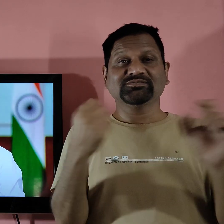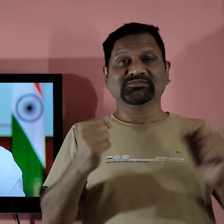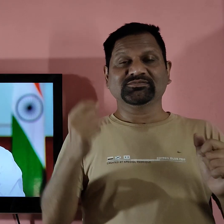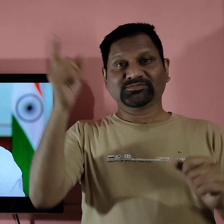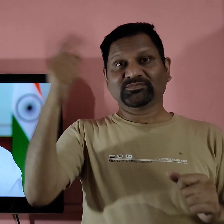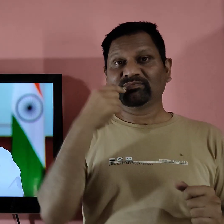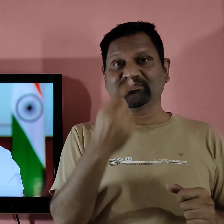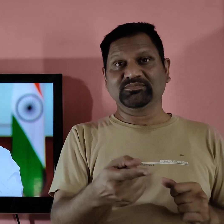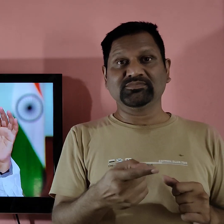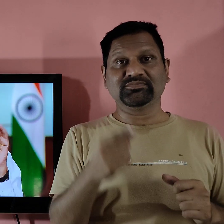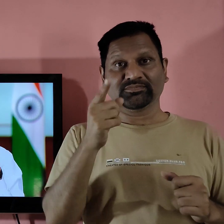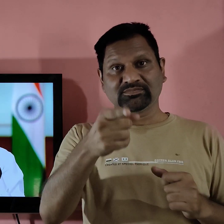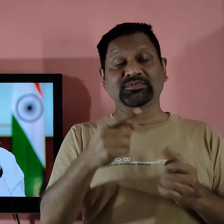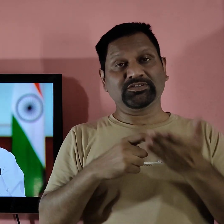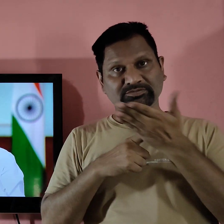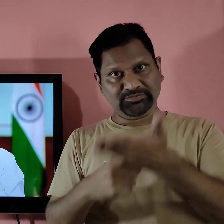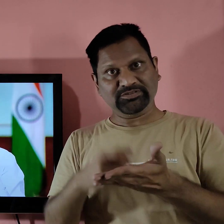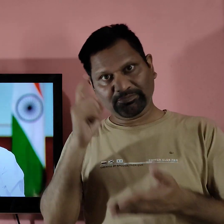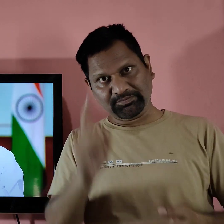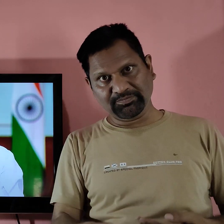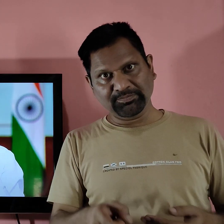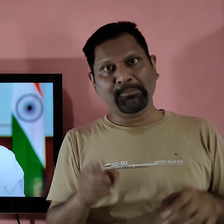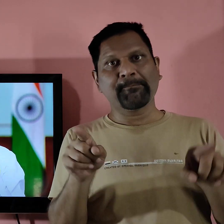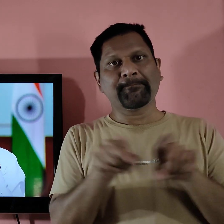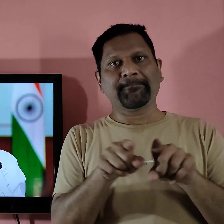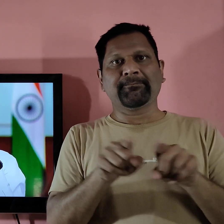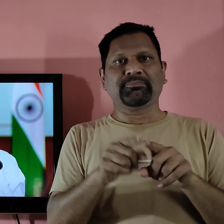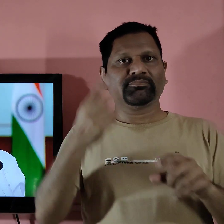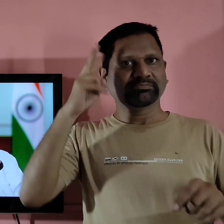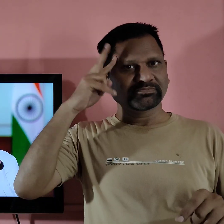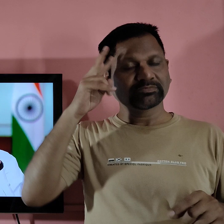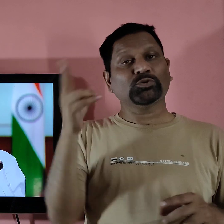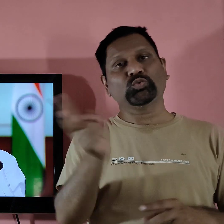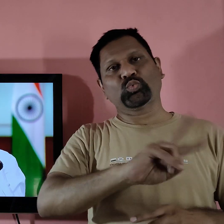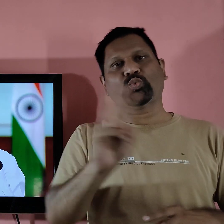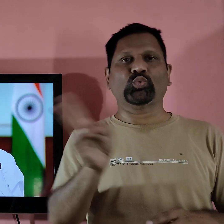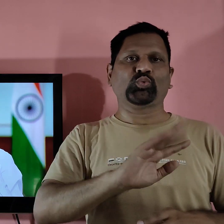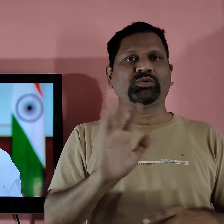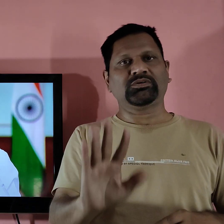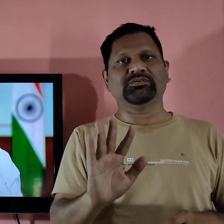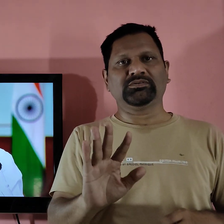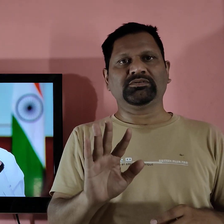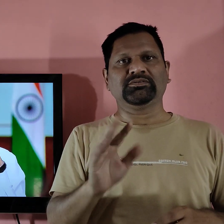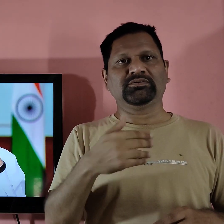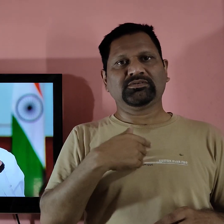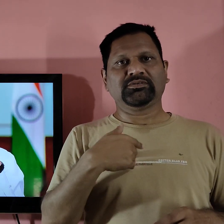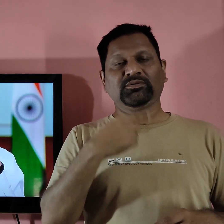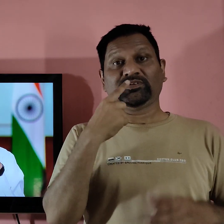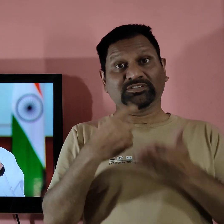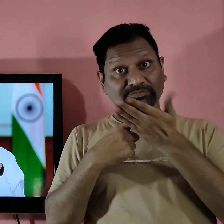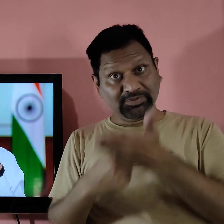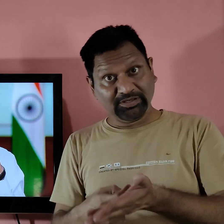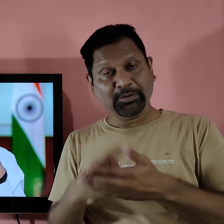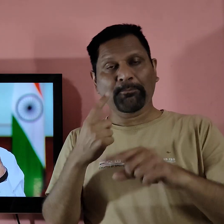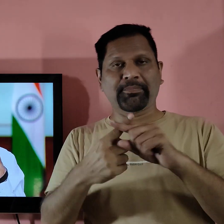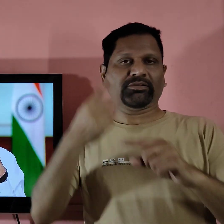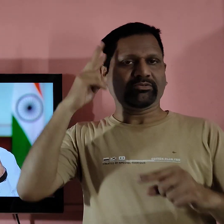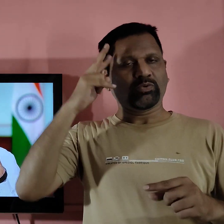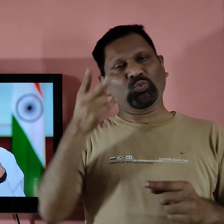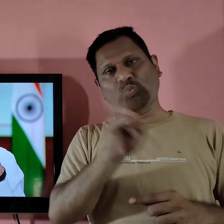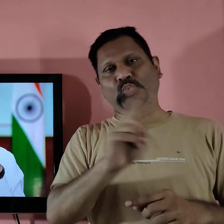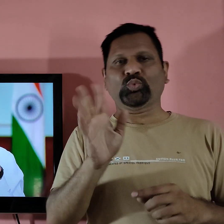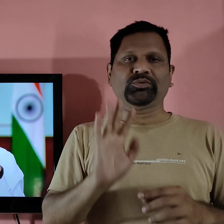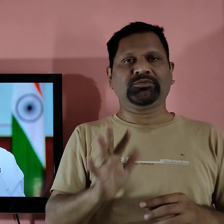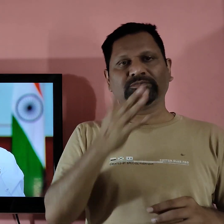रिस्पेक्ट भी करो और सस्पेक्ट भी करो। मैं समझता हूं गांव